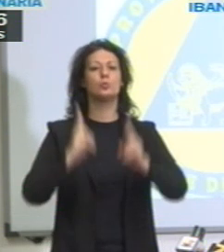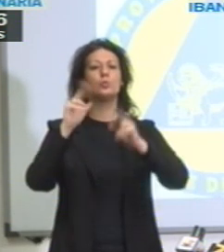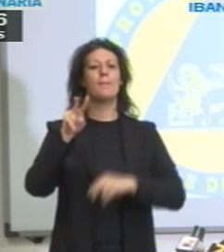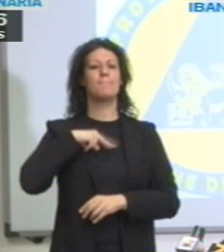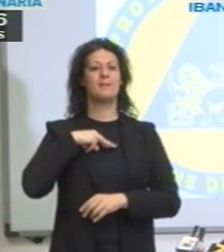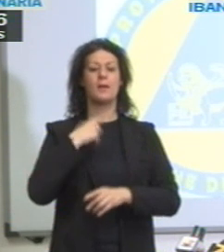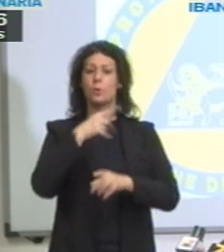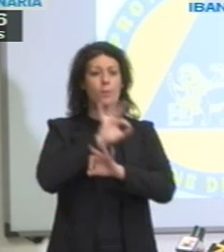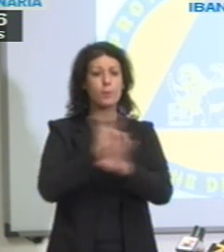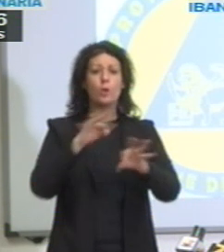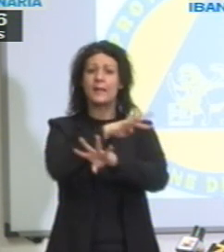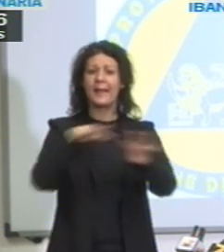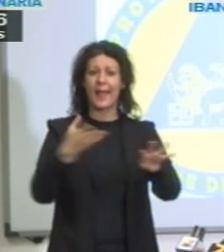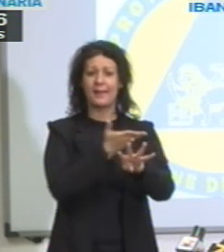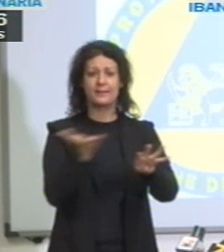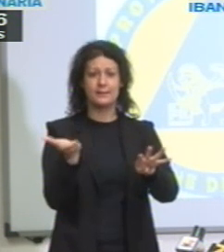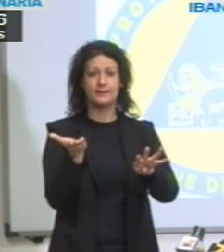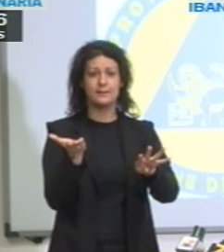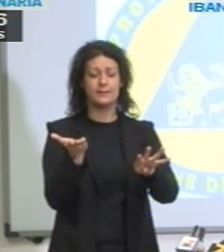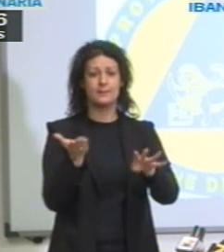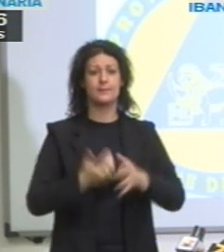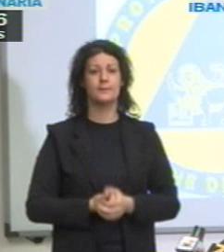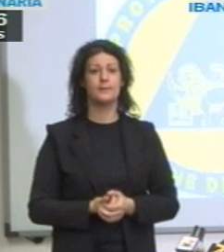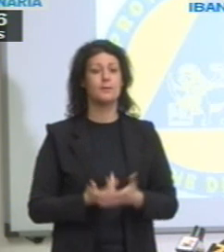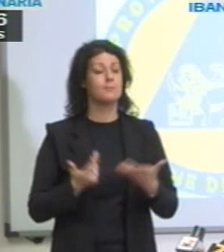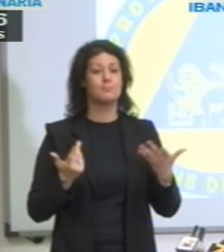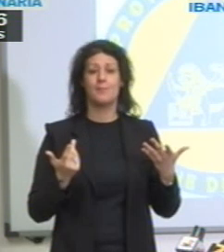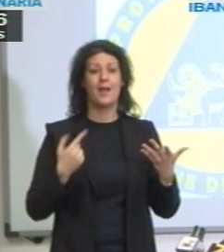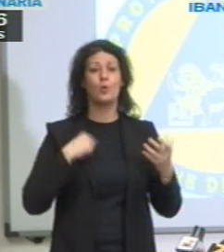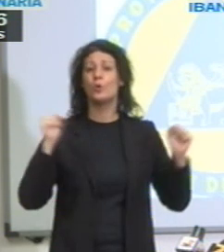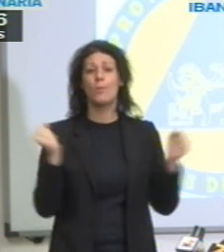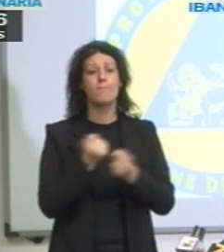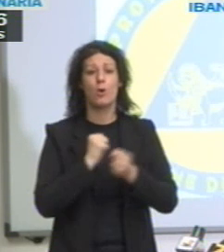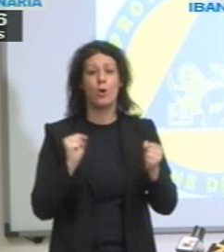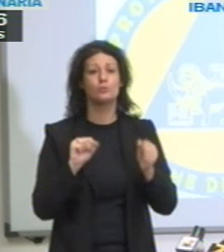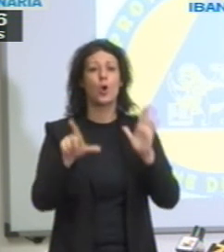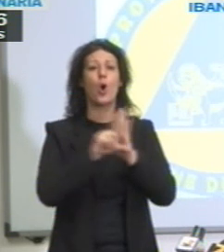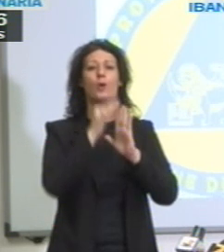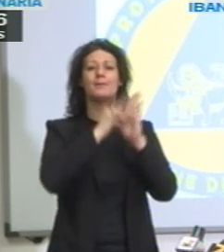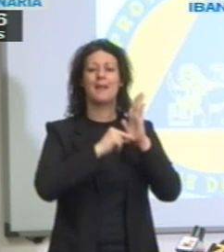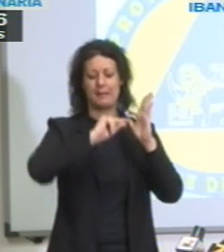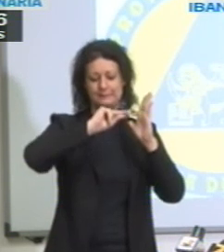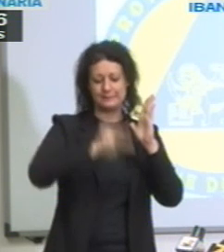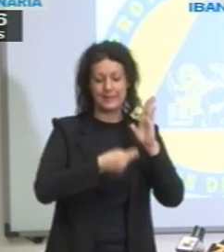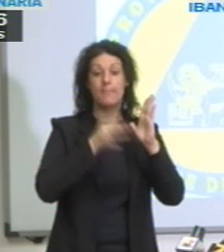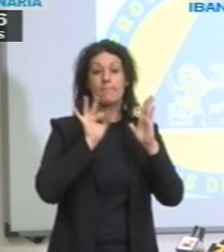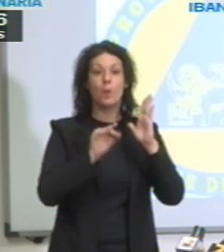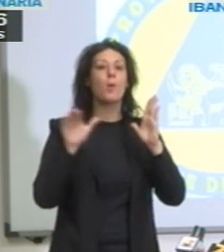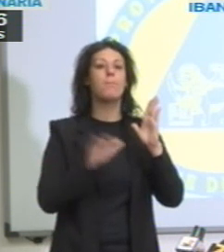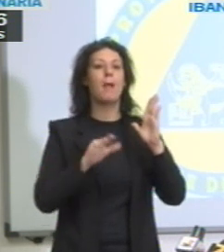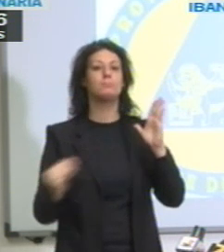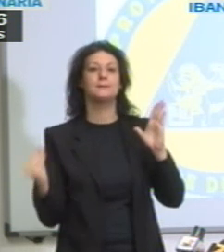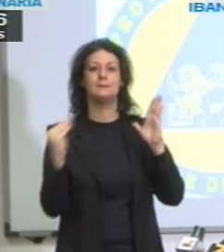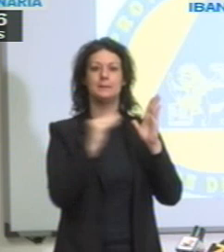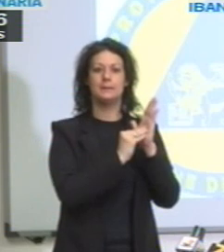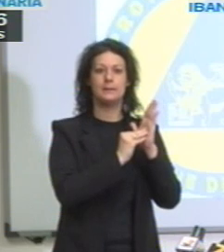rete, un network lo mettiamo in piedi. Però capite, cioè, io non posso firmare un'ordinanza che riguarda dei bambini